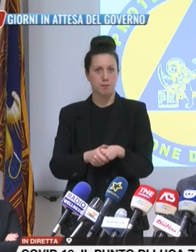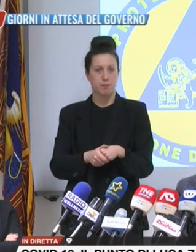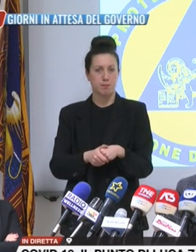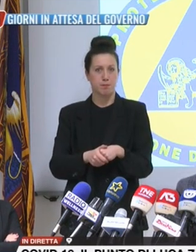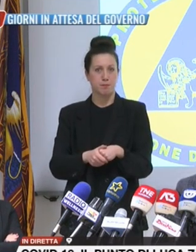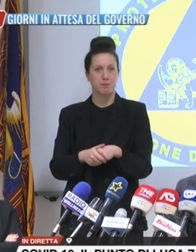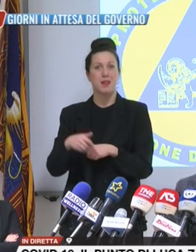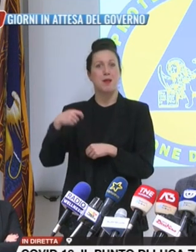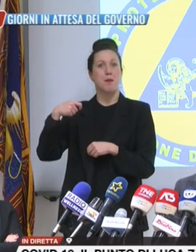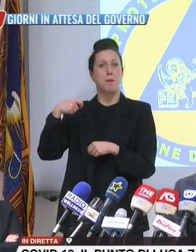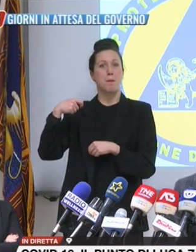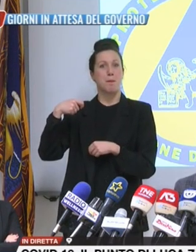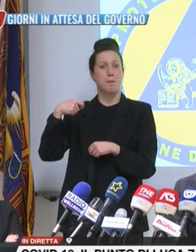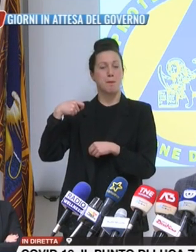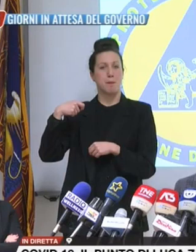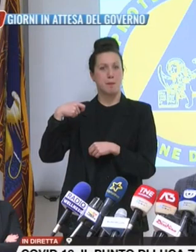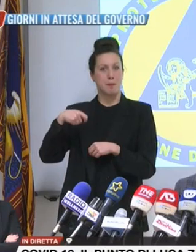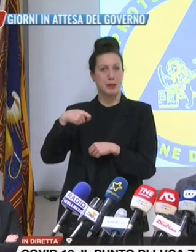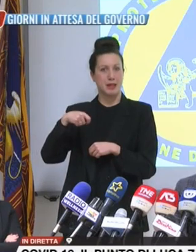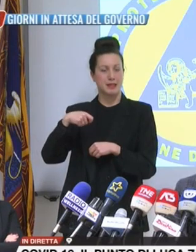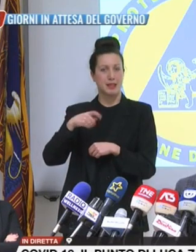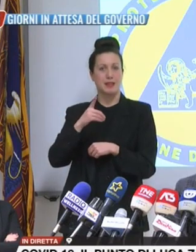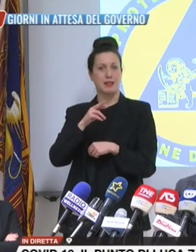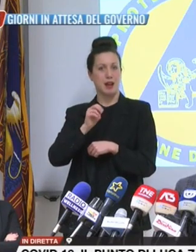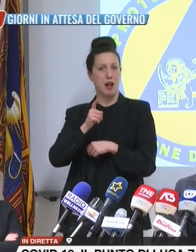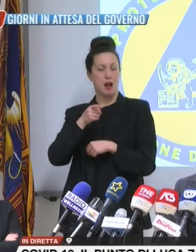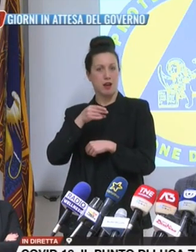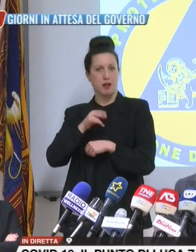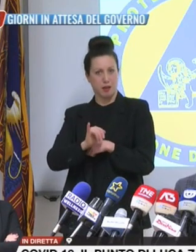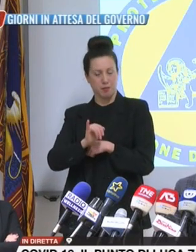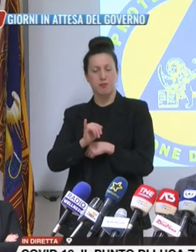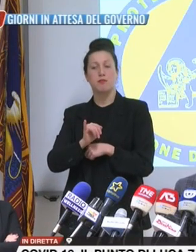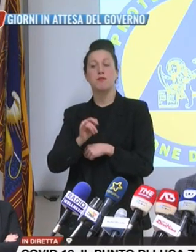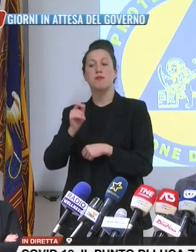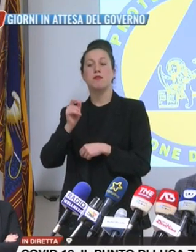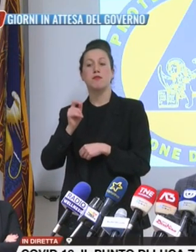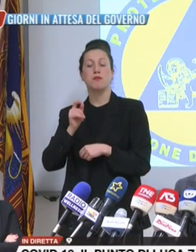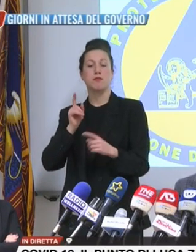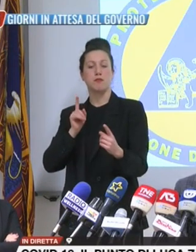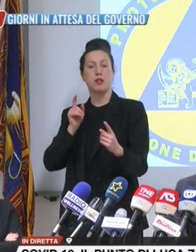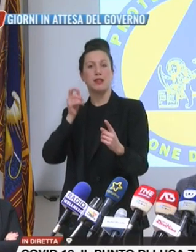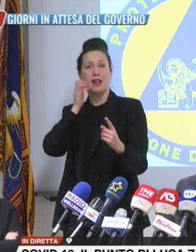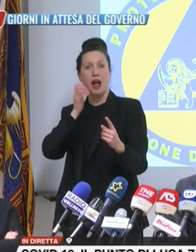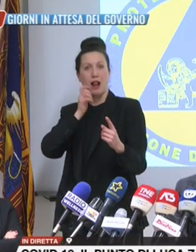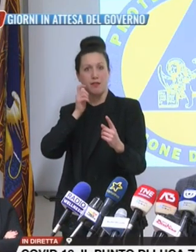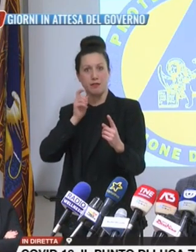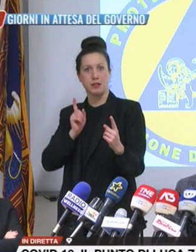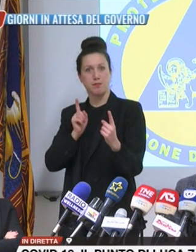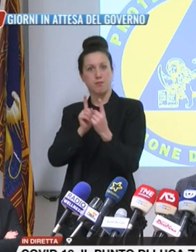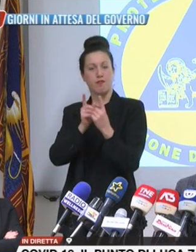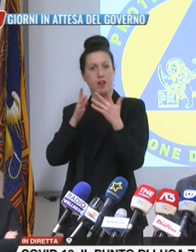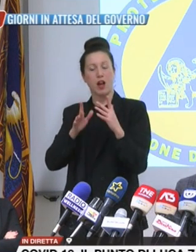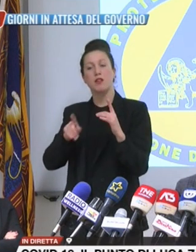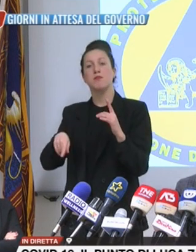col Presidente incaricato, Salvini ha fatto un lungo intervento, ha parlato di tante cose, di Europa, di lavoro,